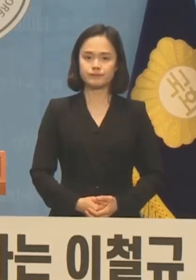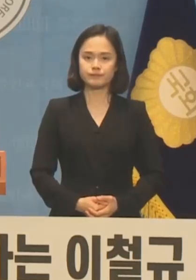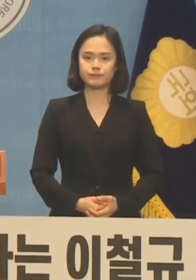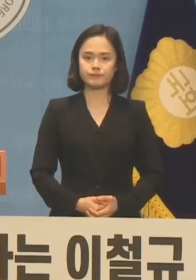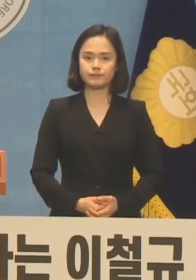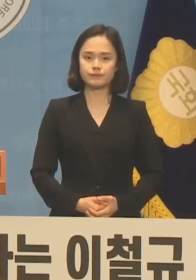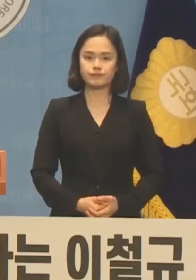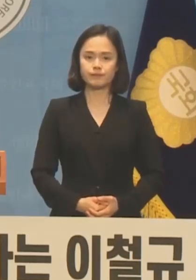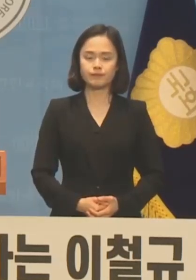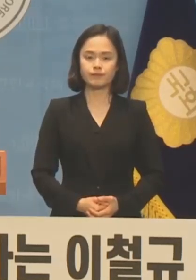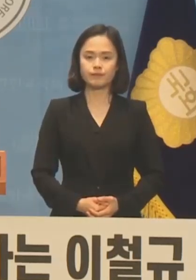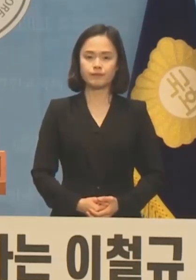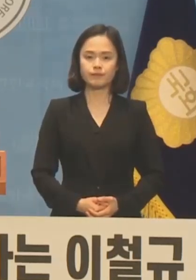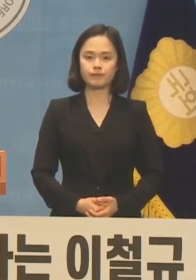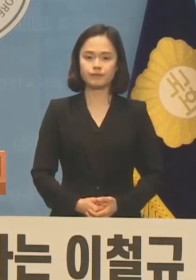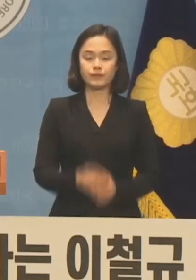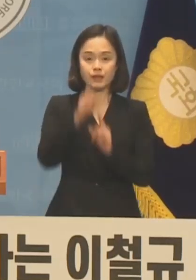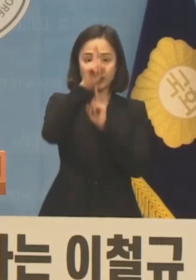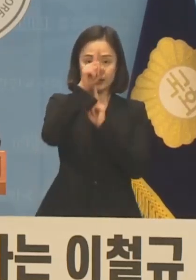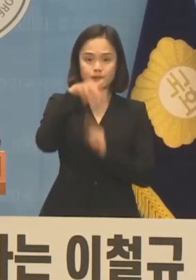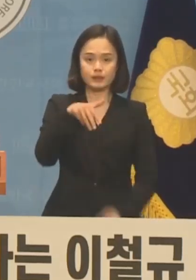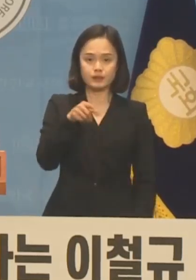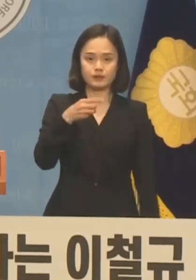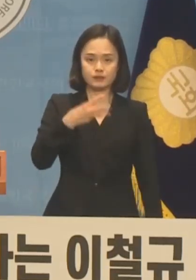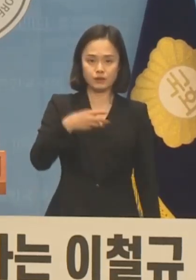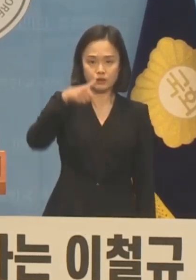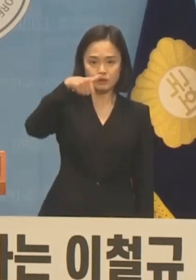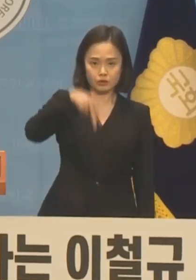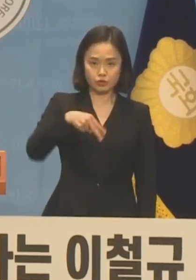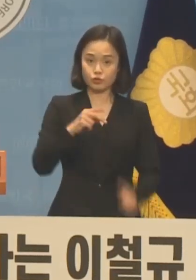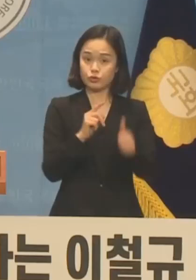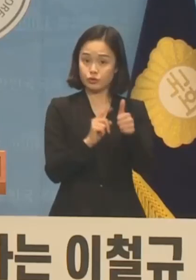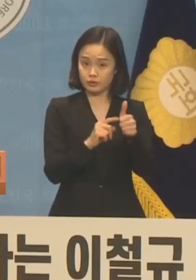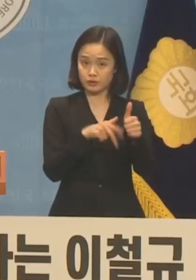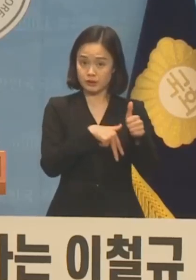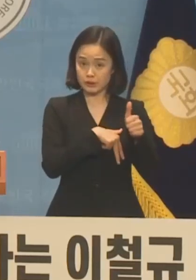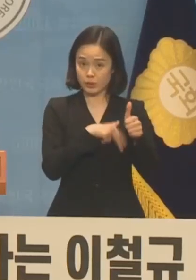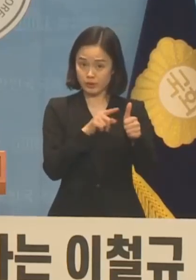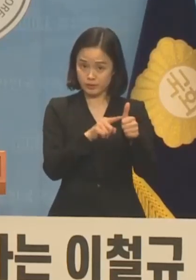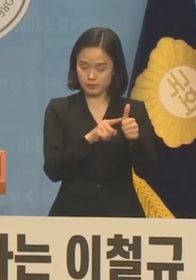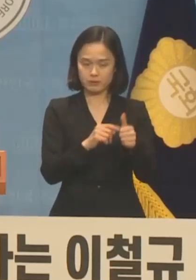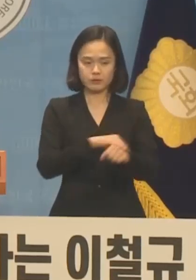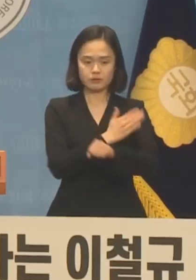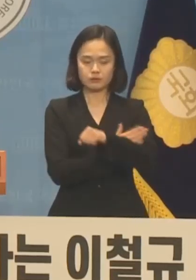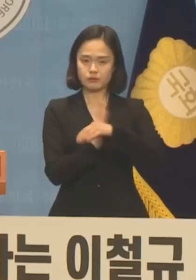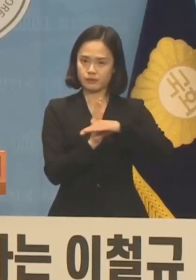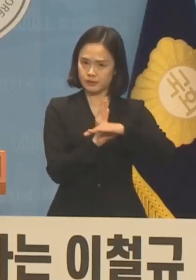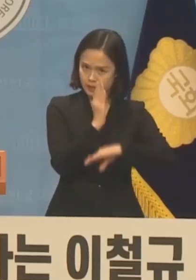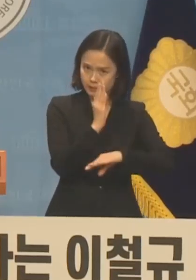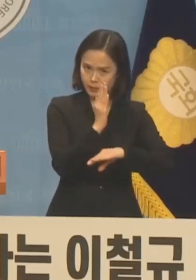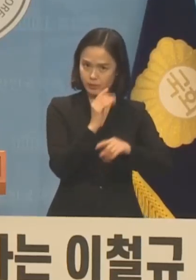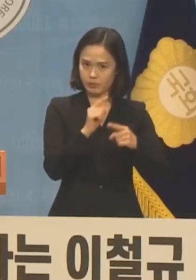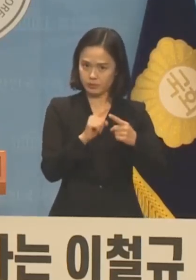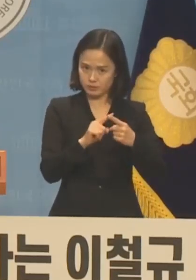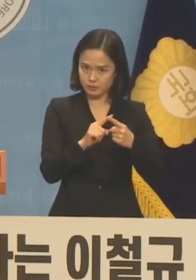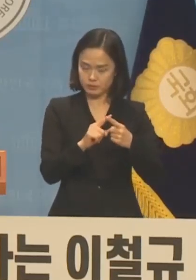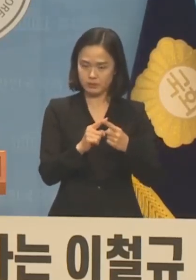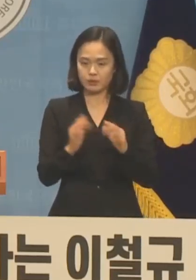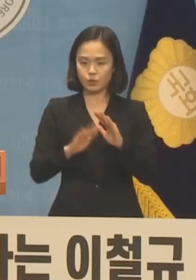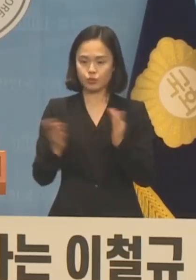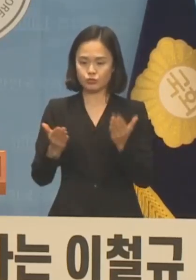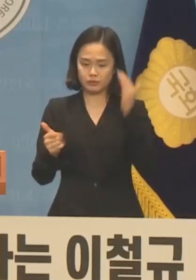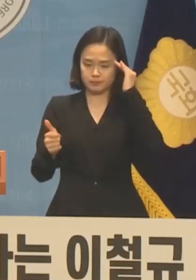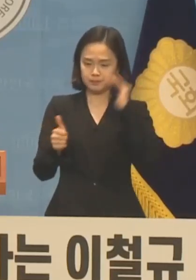예, 이상 이철규 국민의힘 의원에 대한 직권남용 및 공무집행 방해 혐의로